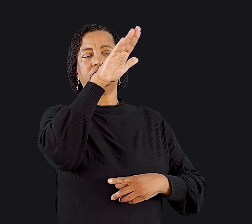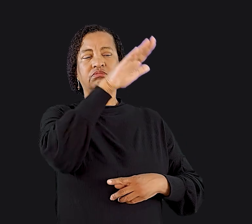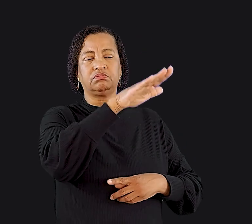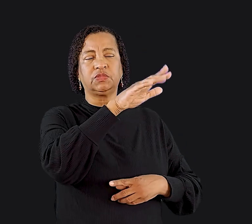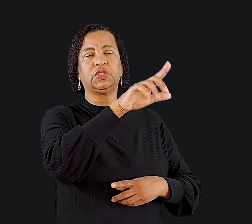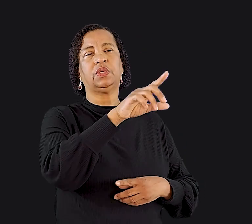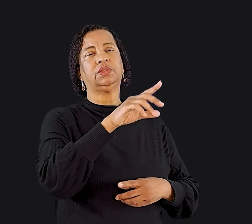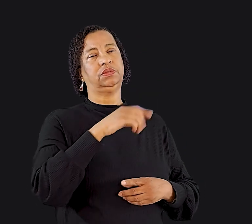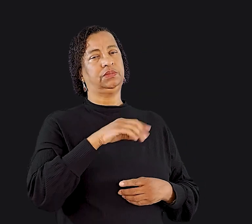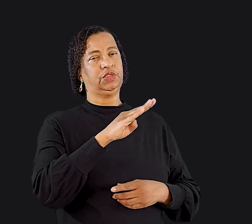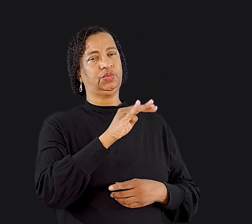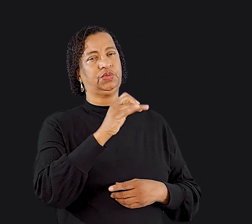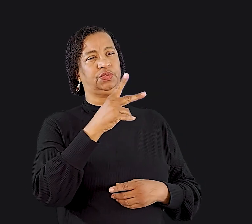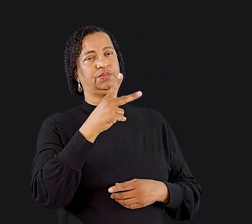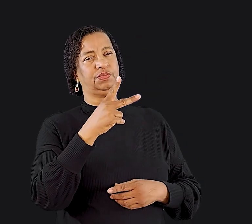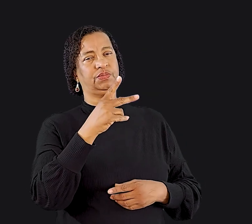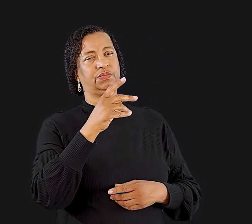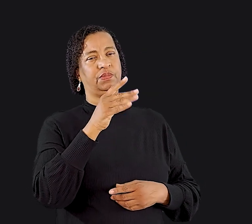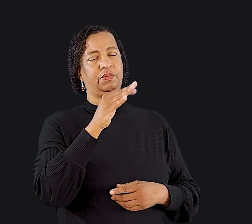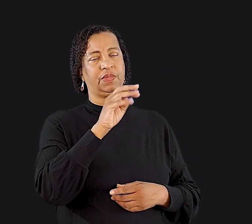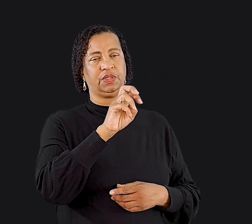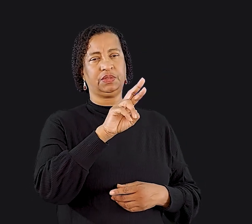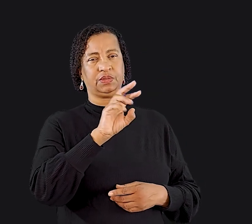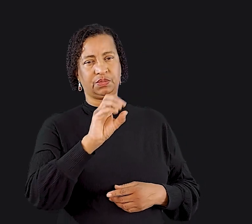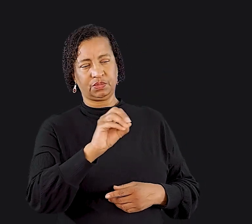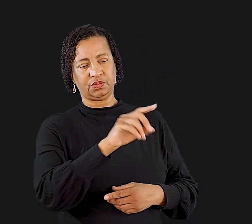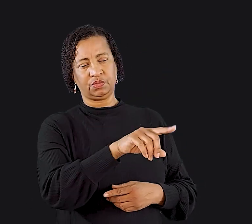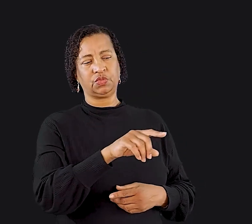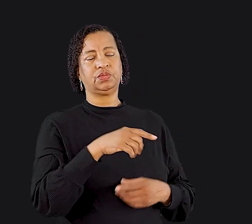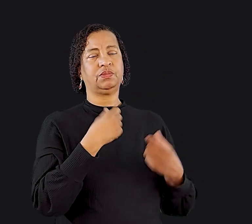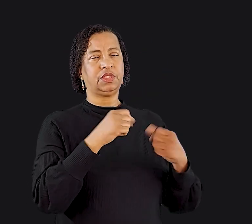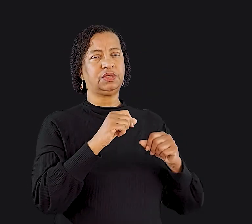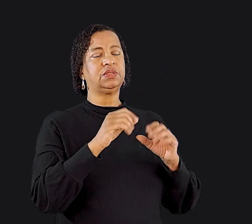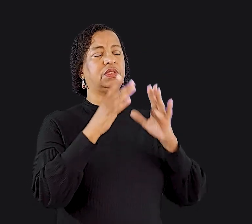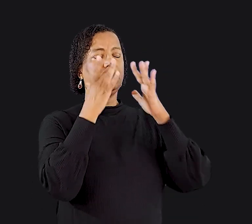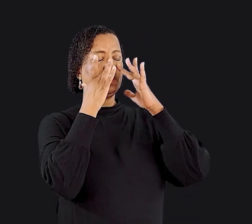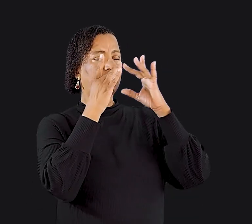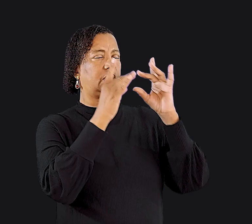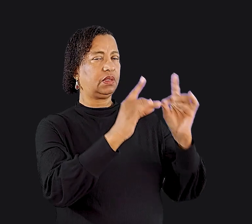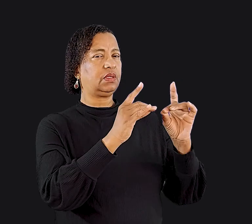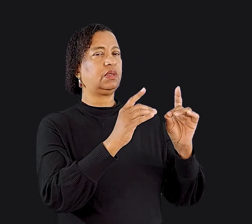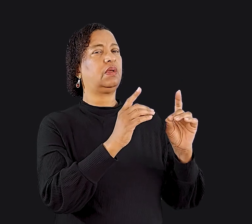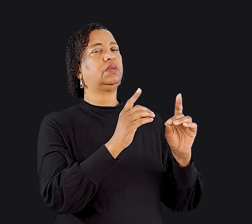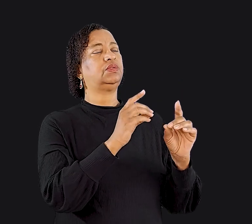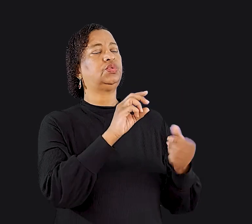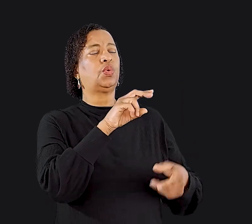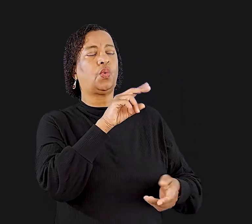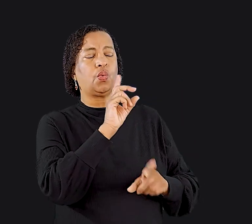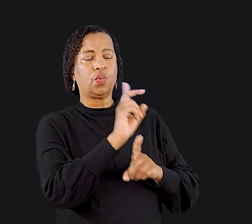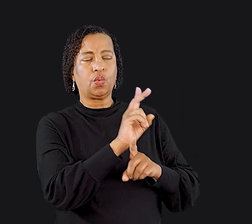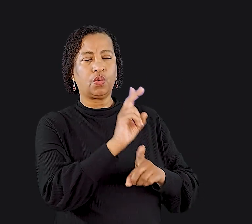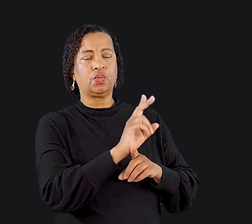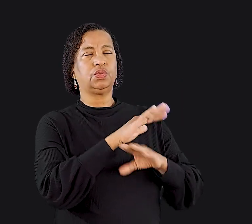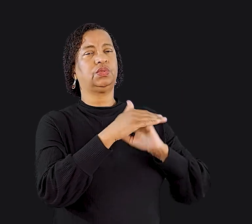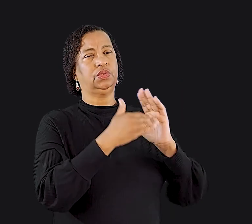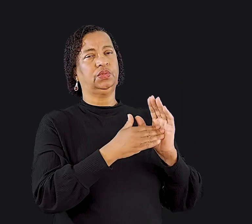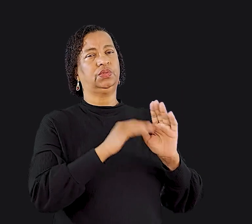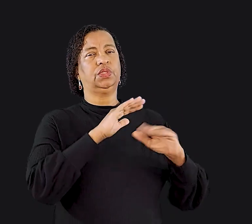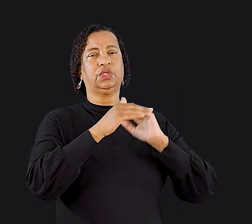de mãos pelos presbíteros. Seja diligente nessas coisas. Dedique-se inteiramente a elas, para que todos